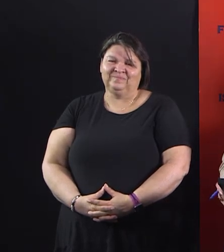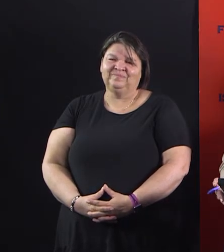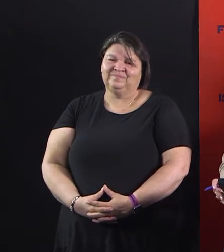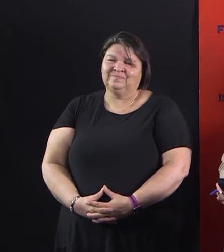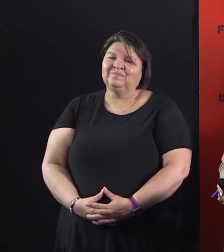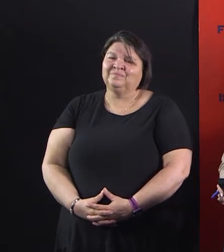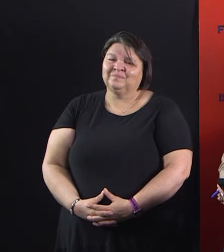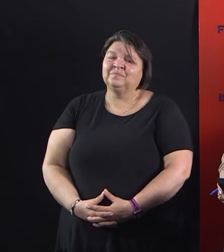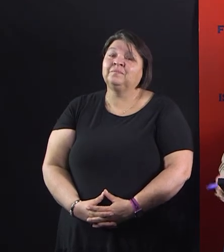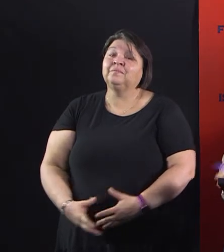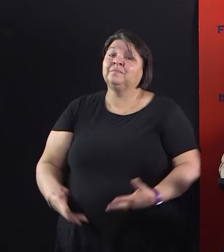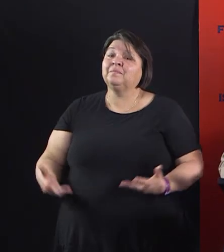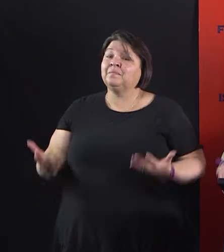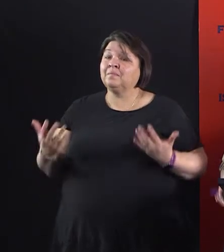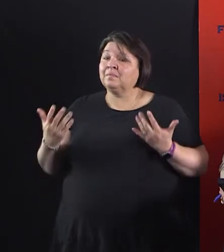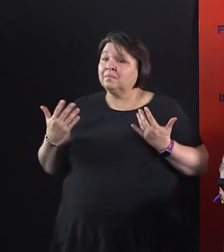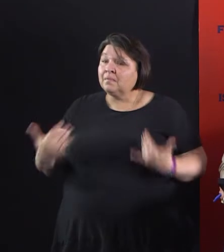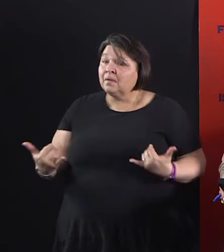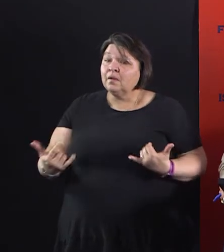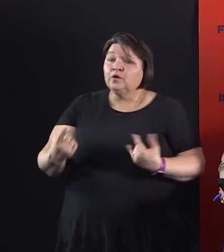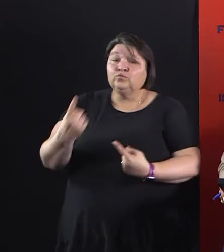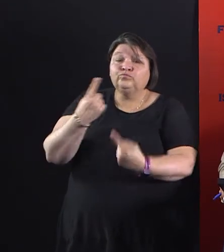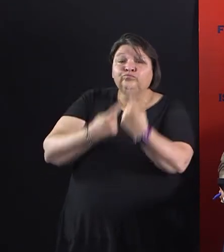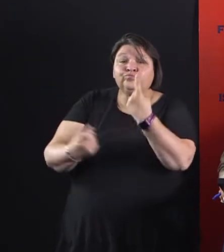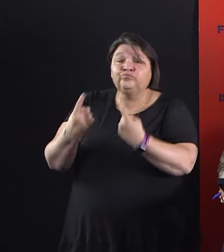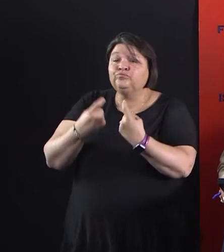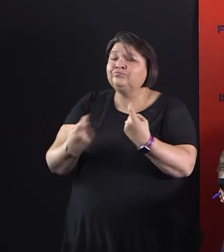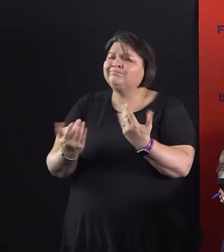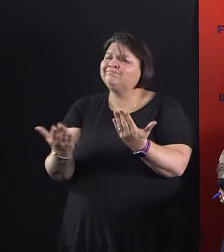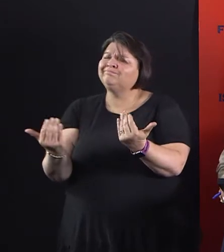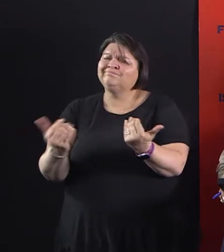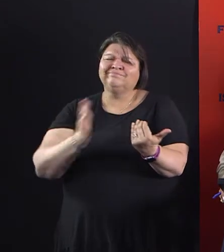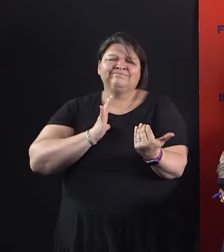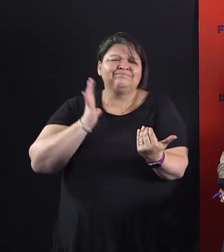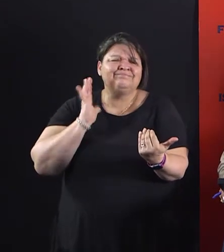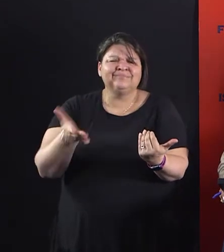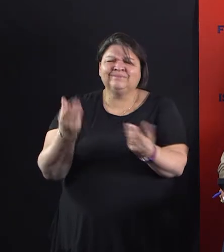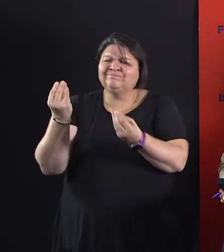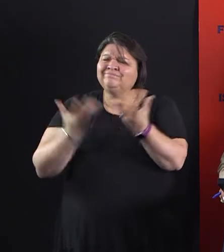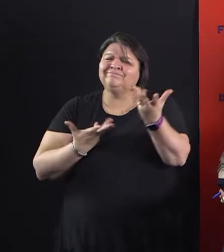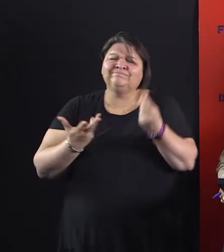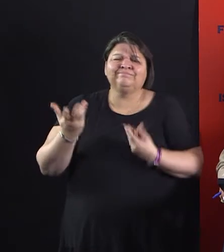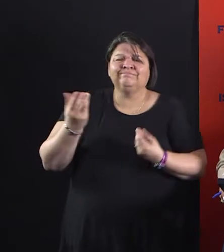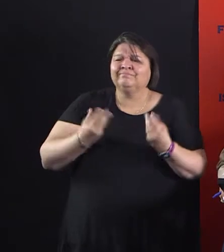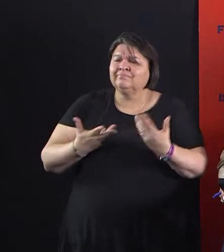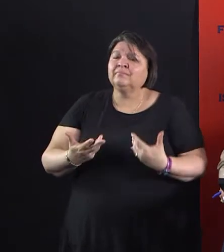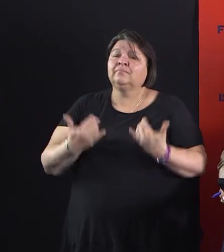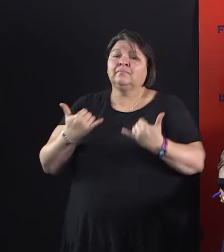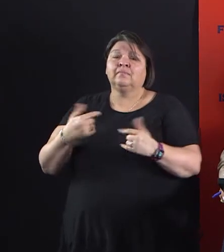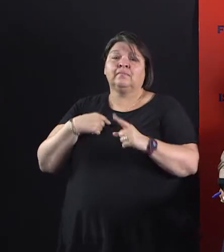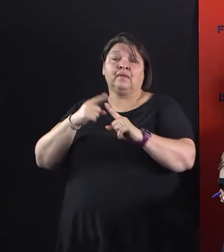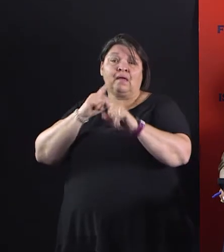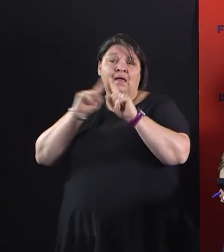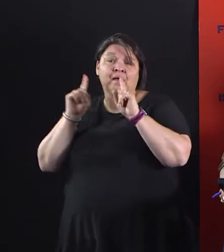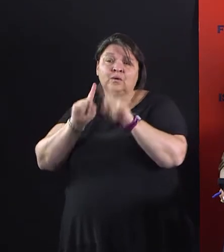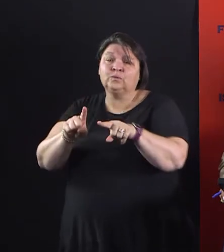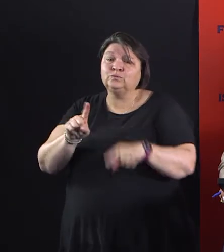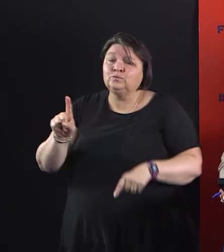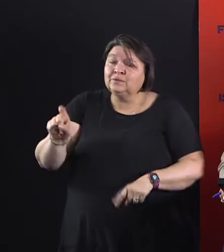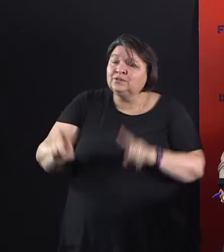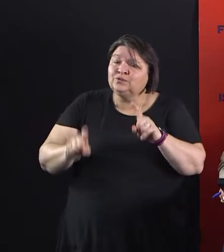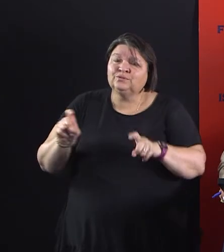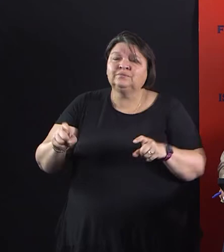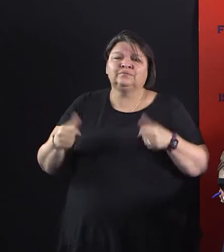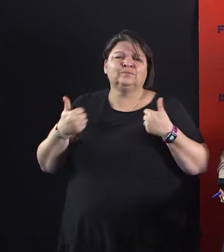continue to send us your questions and we will get you answers, or at bare minimum do the very best that's humanly possible to get you answers. It's